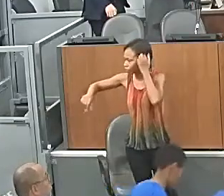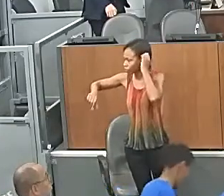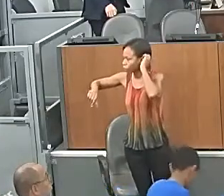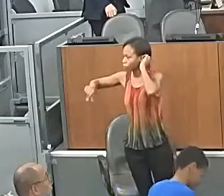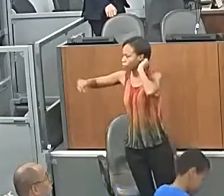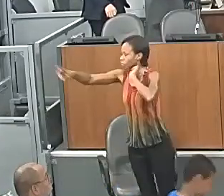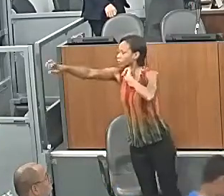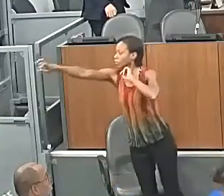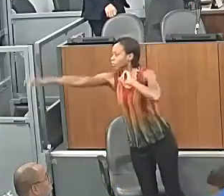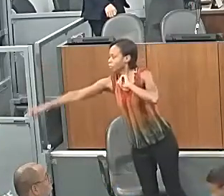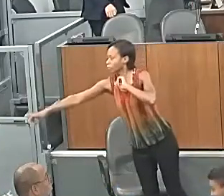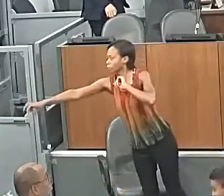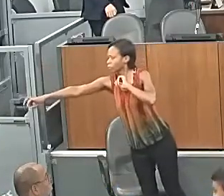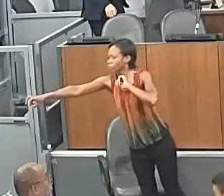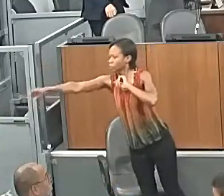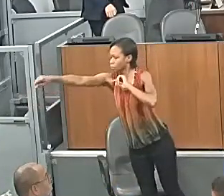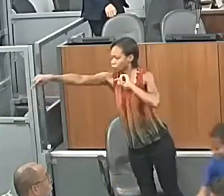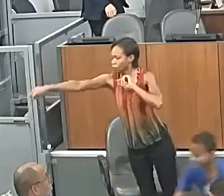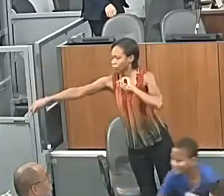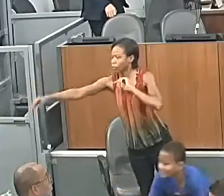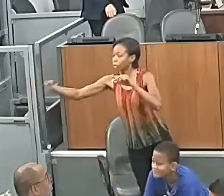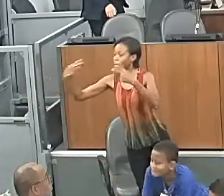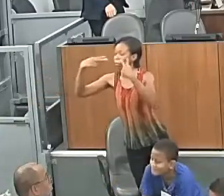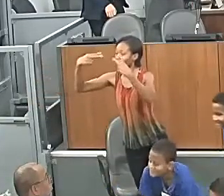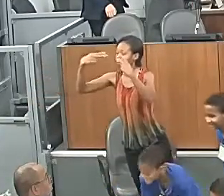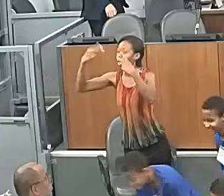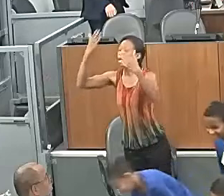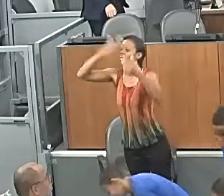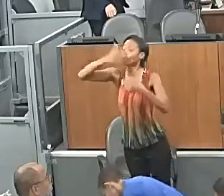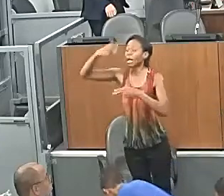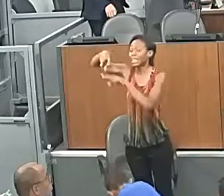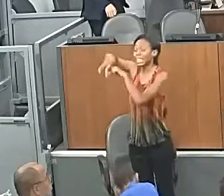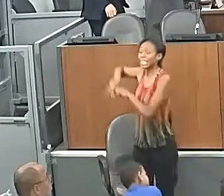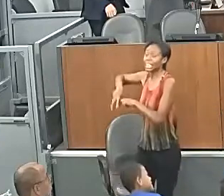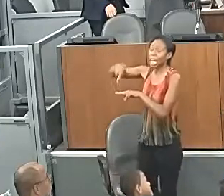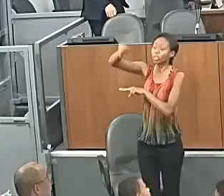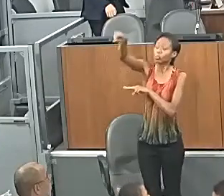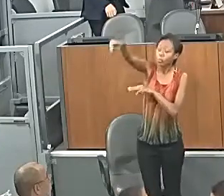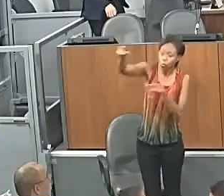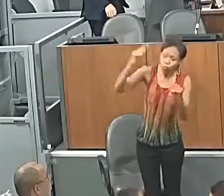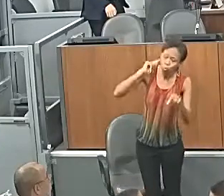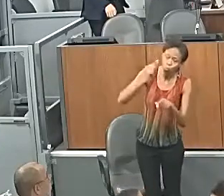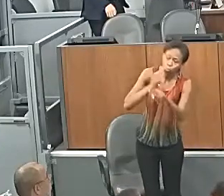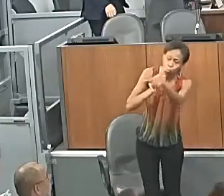convidados da reunião que gostaria que compusesse a mesa